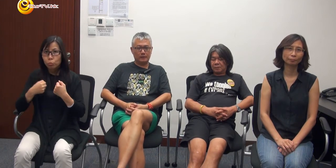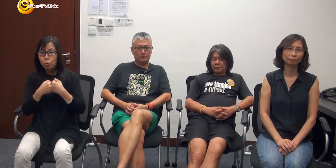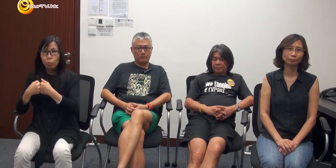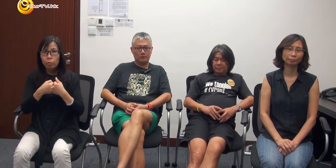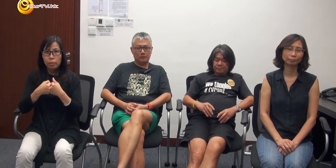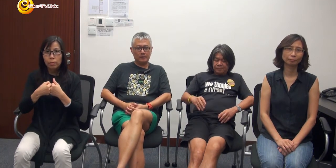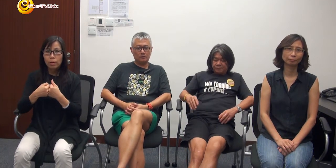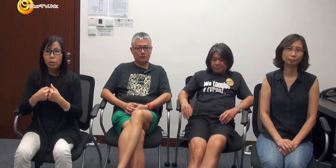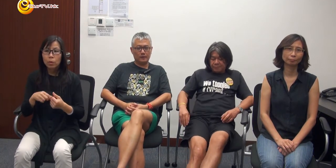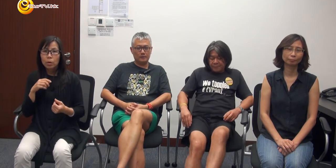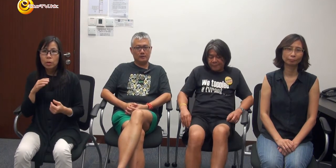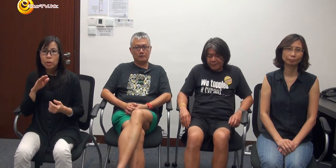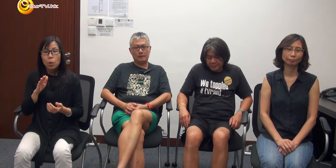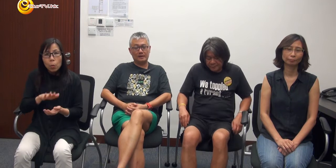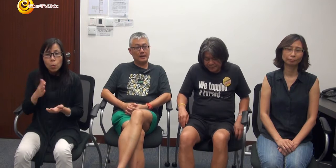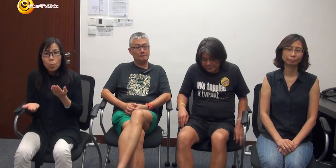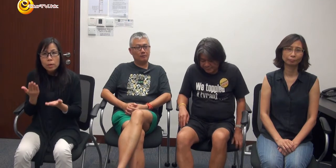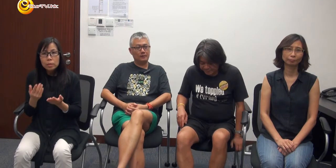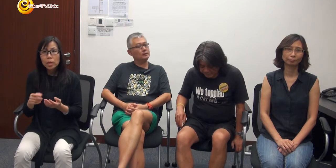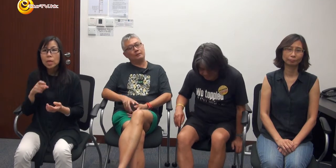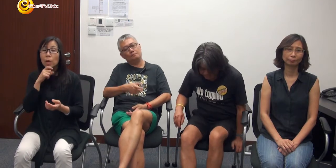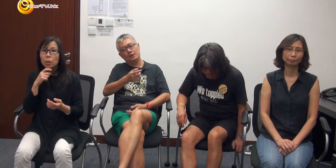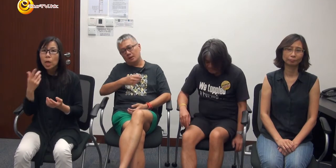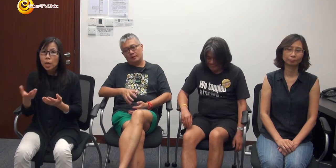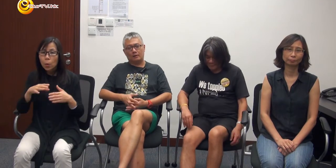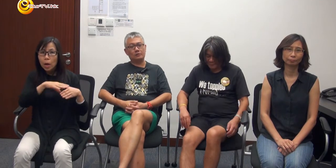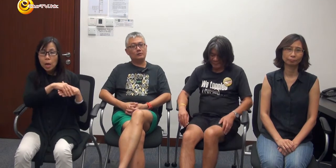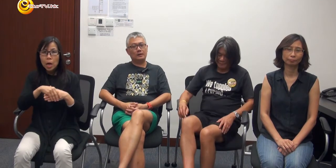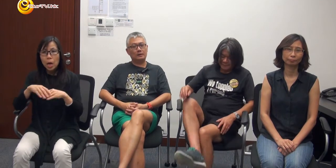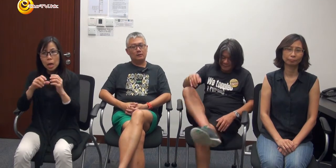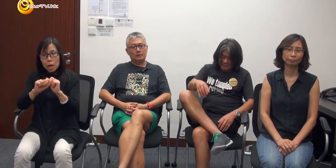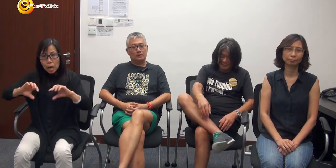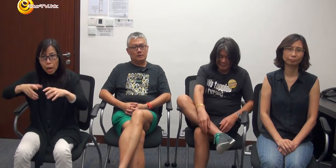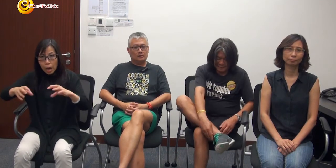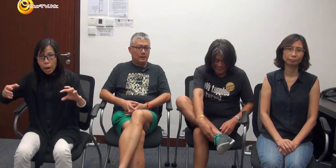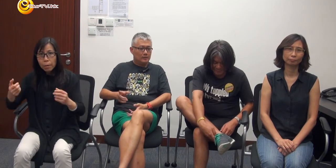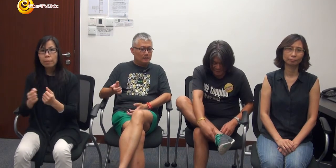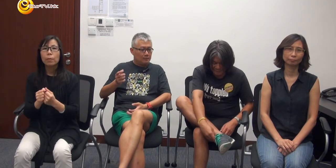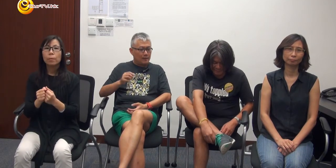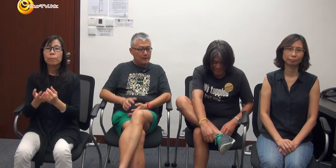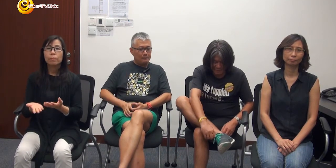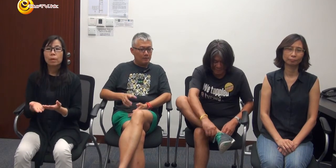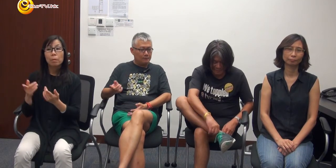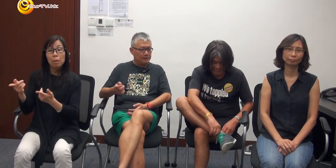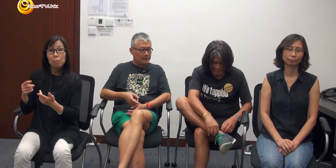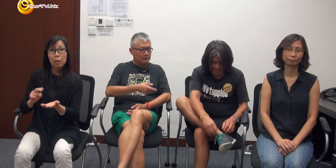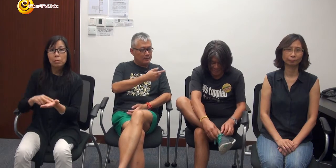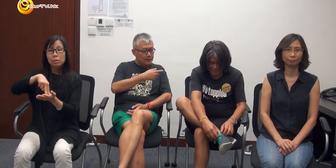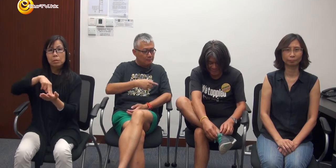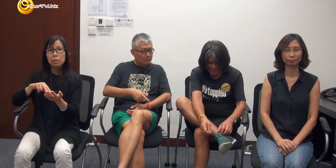玩規章規條啊，玩拉布啊。嗱講得衰啲， 班建制派啊，班梁粉嚟鬧你哋拉布嘛，